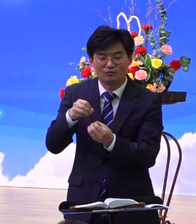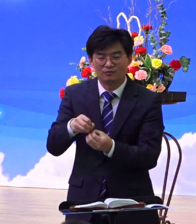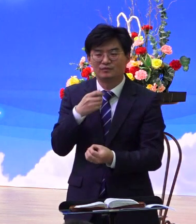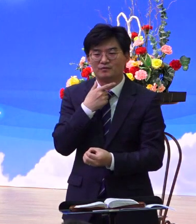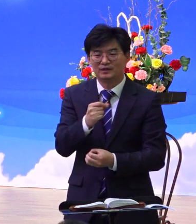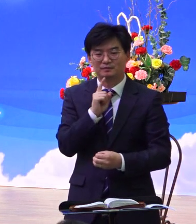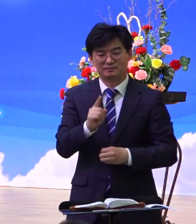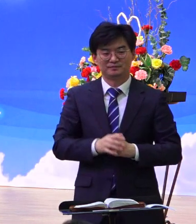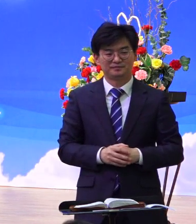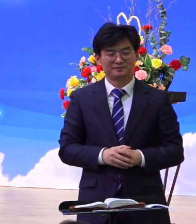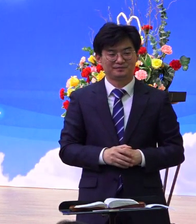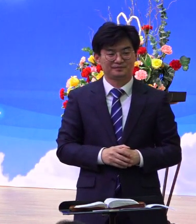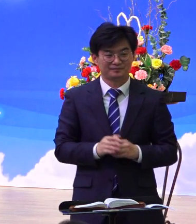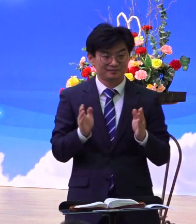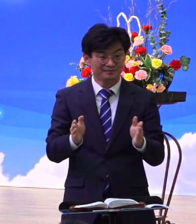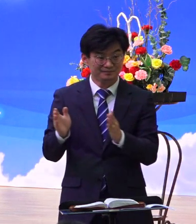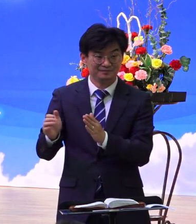사랑하는 여러분,